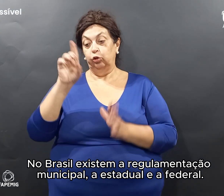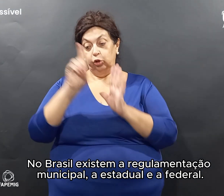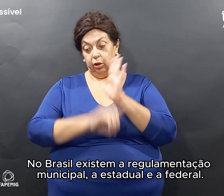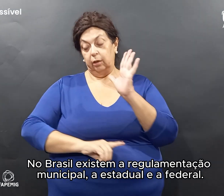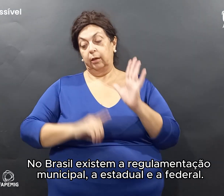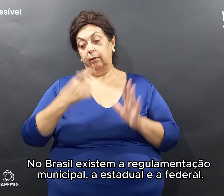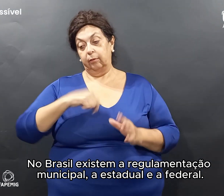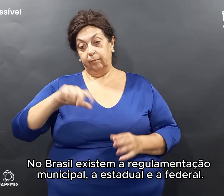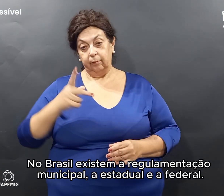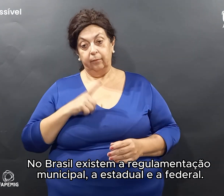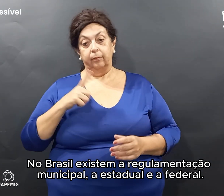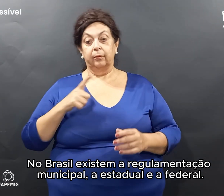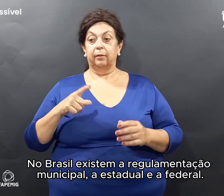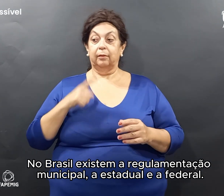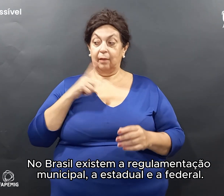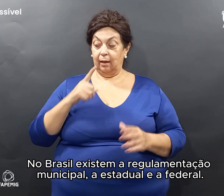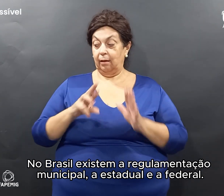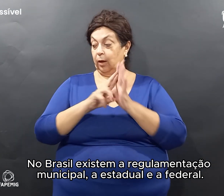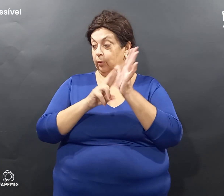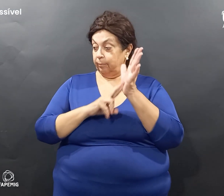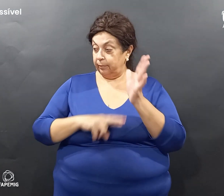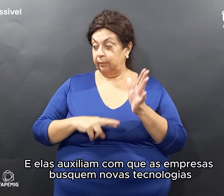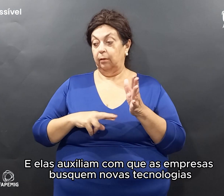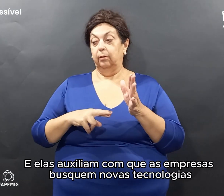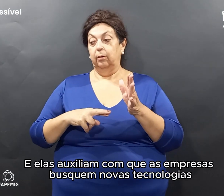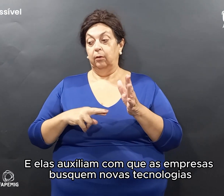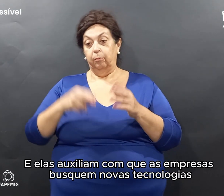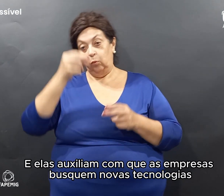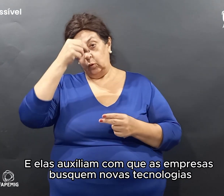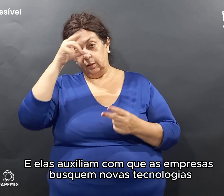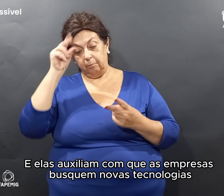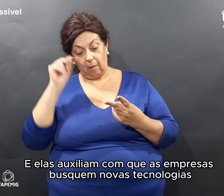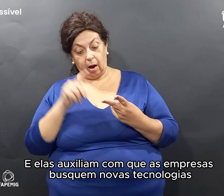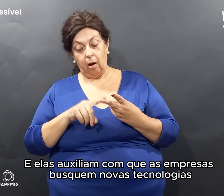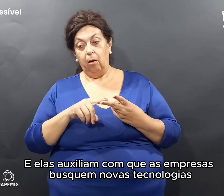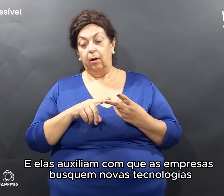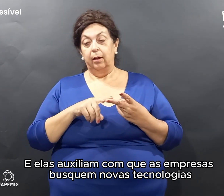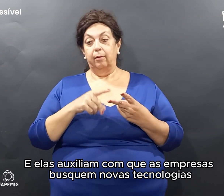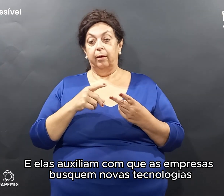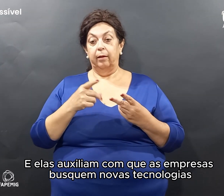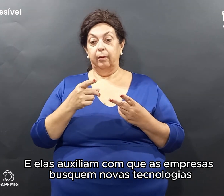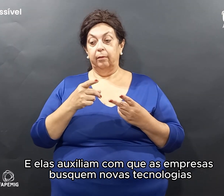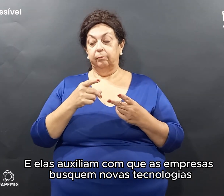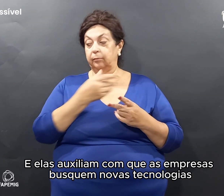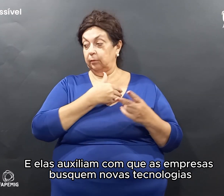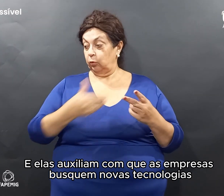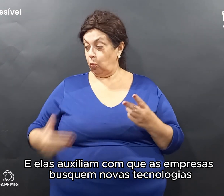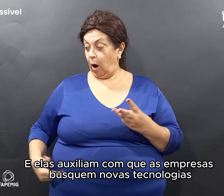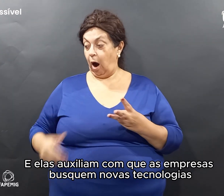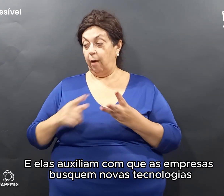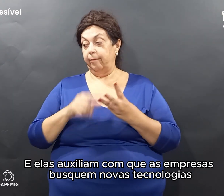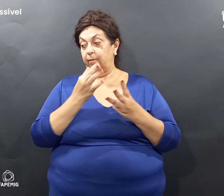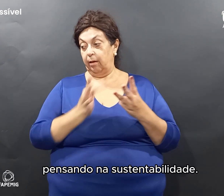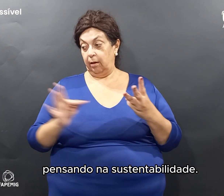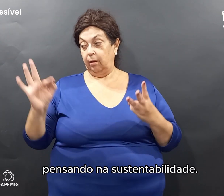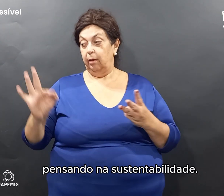municipal, a estadual e a federal, e elas auxiliam com que as empresas busquem novas tecnologias pensando